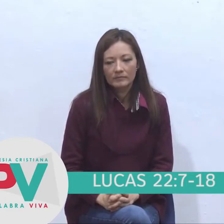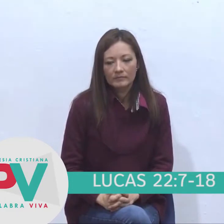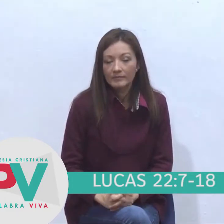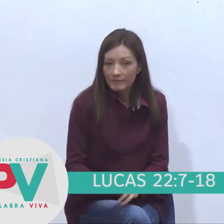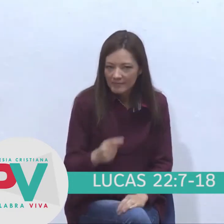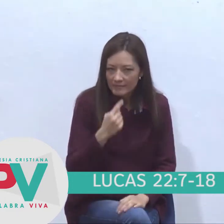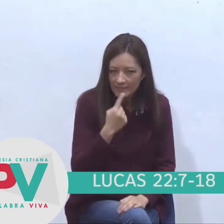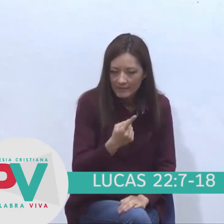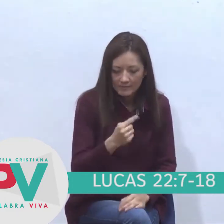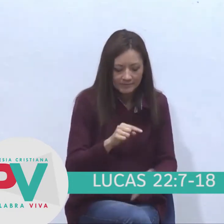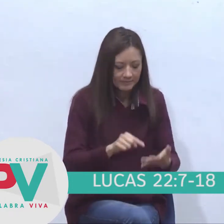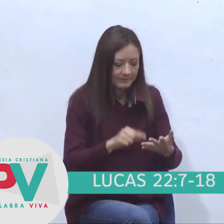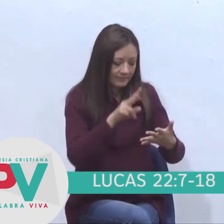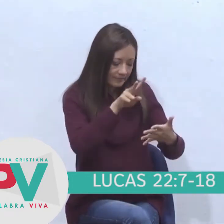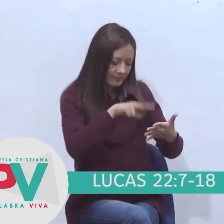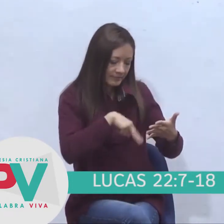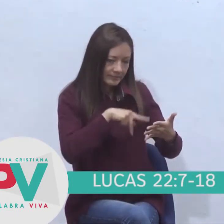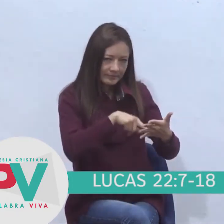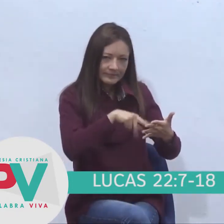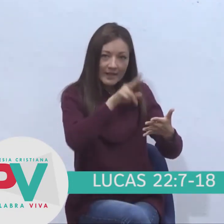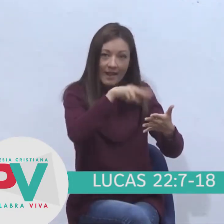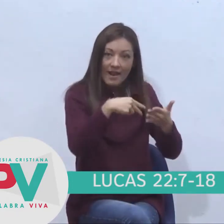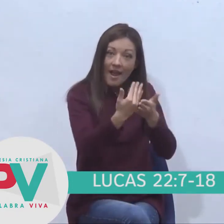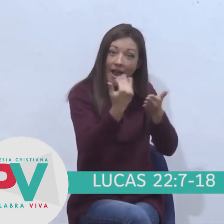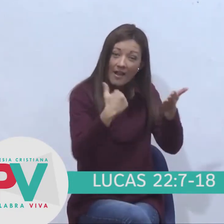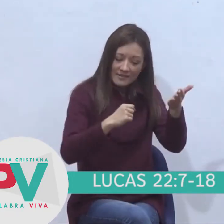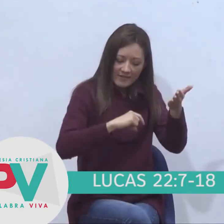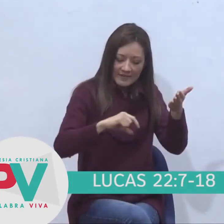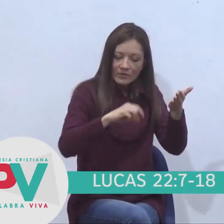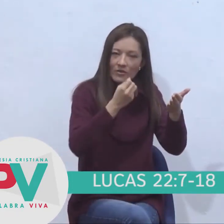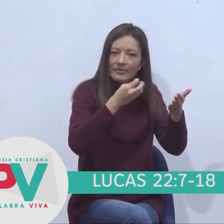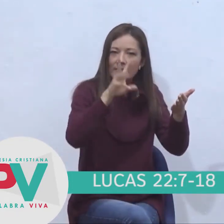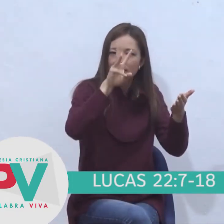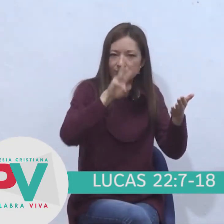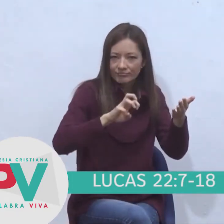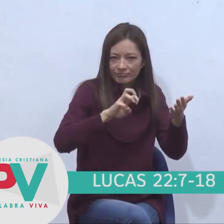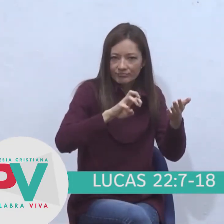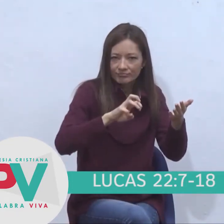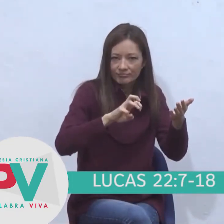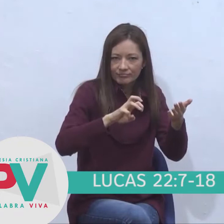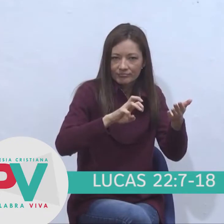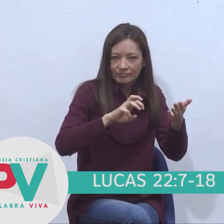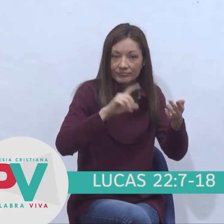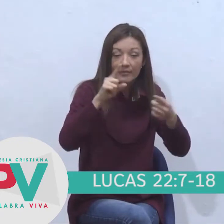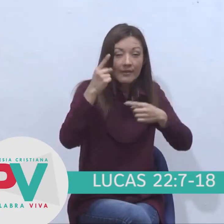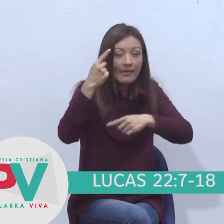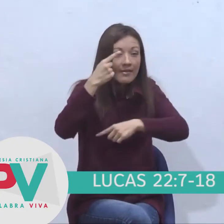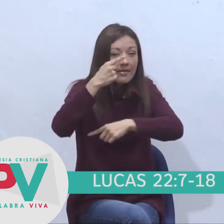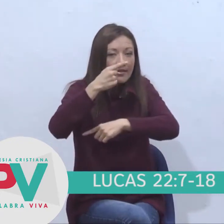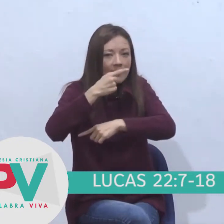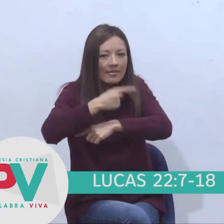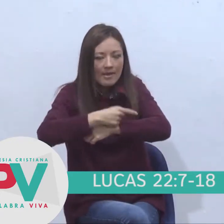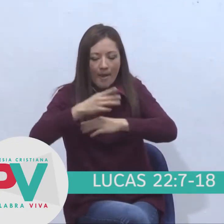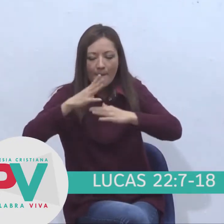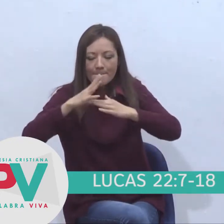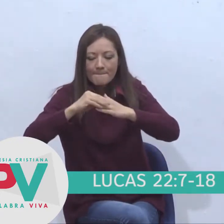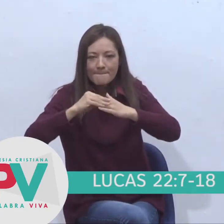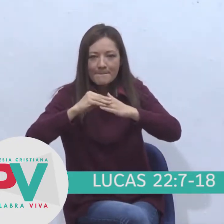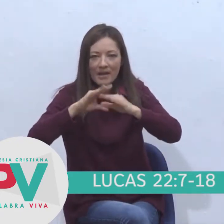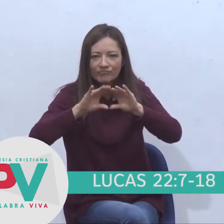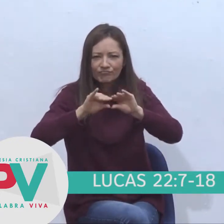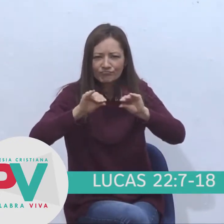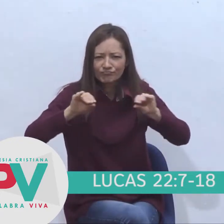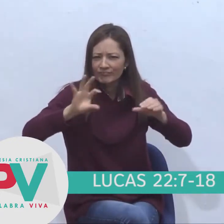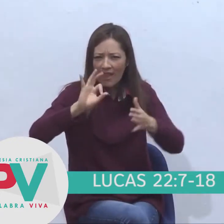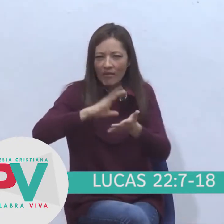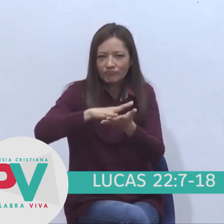Dice así, vamos a leer hasta el versículo 18. Llegó el día de los panes sin levadura, en el cual